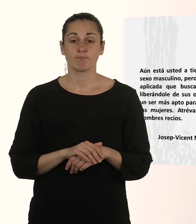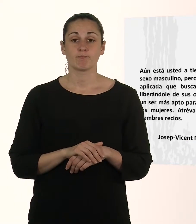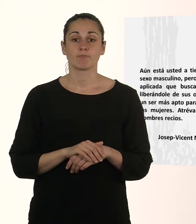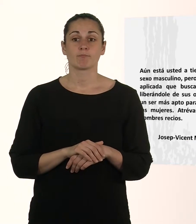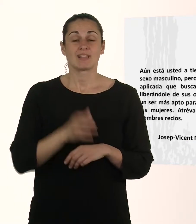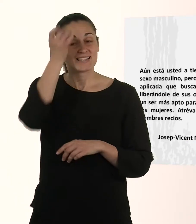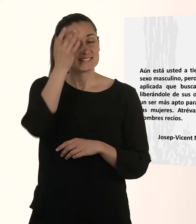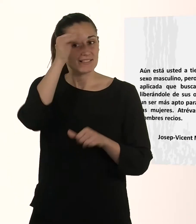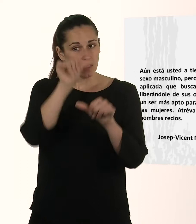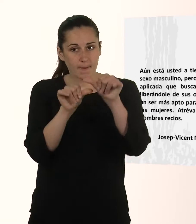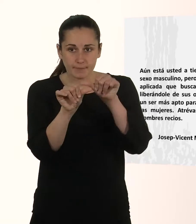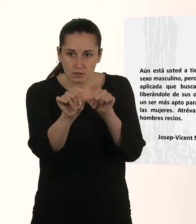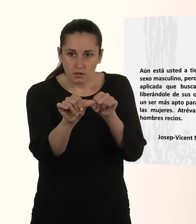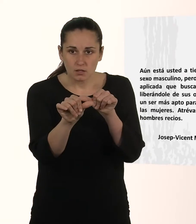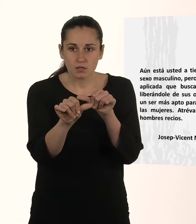esta idea,